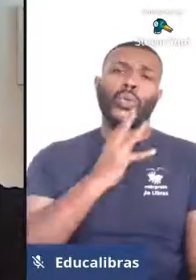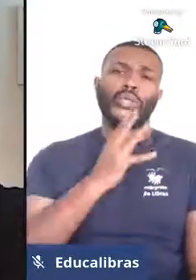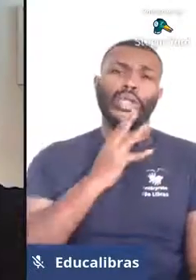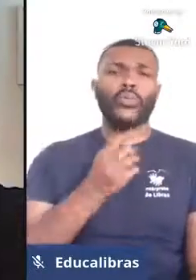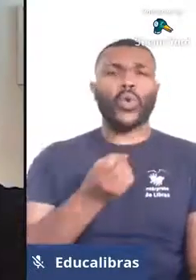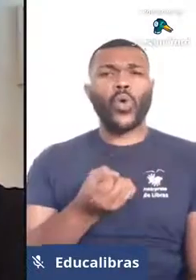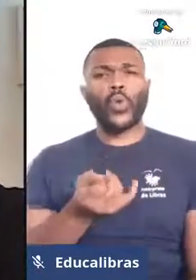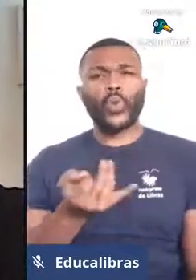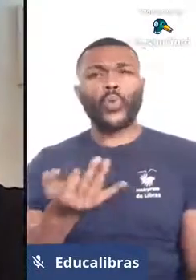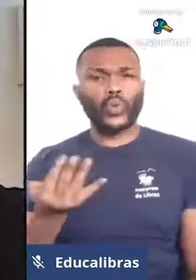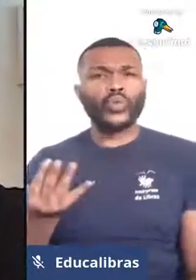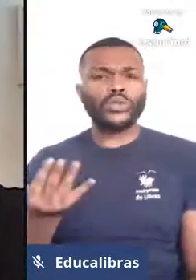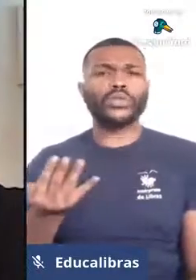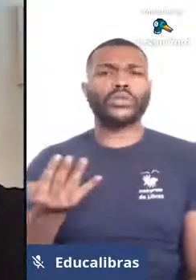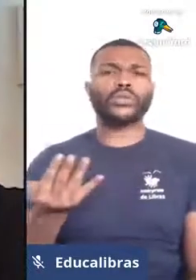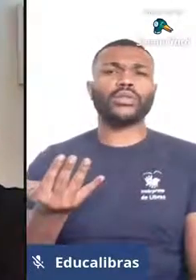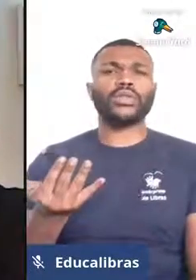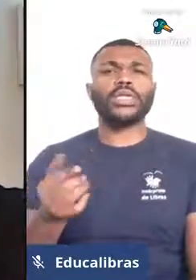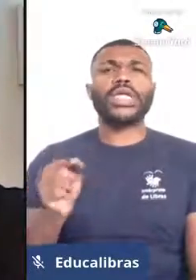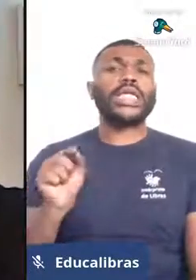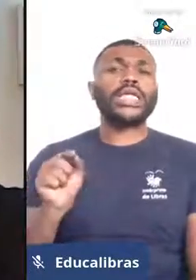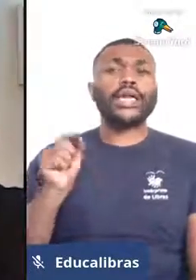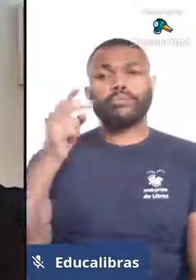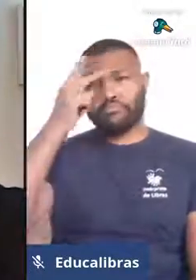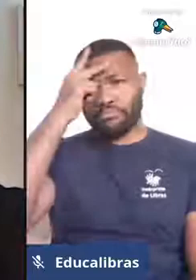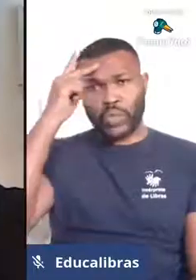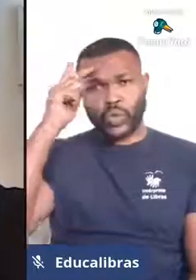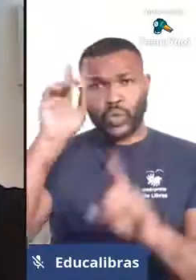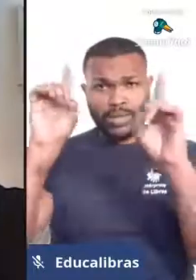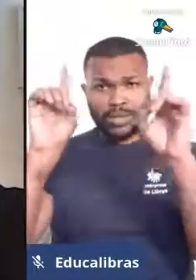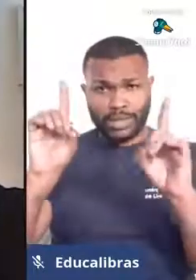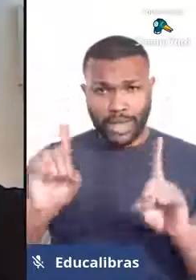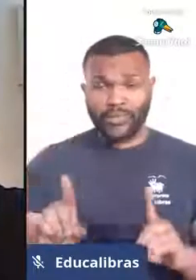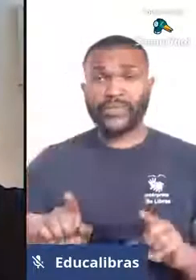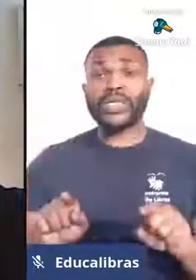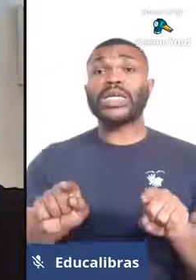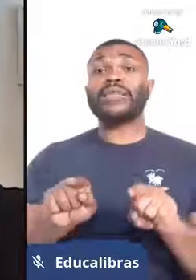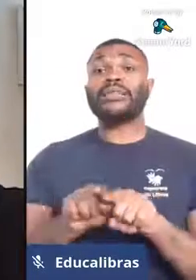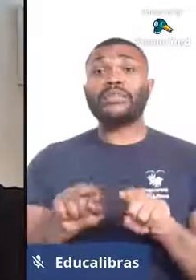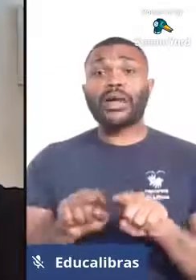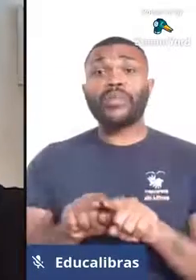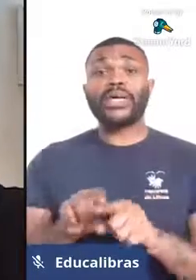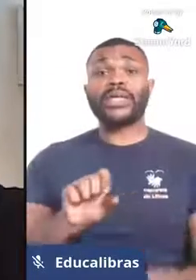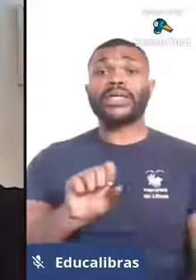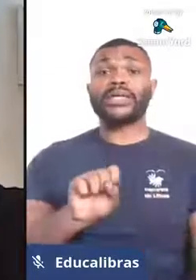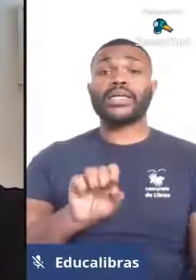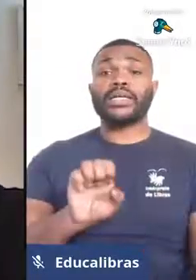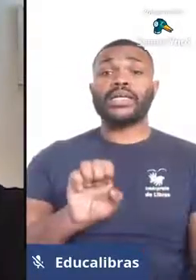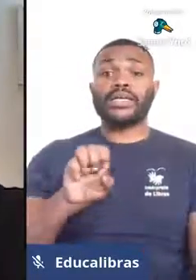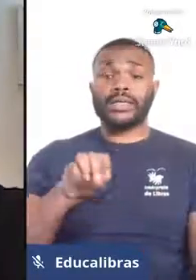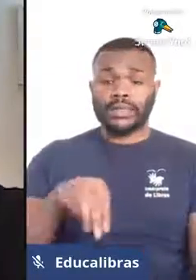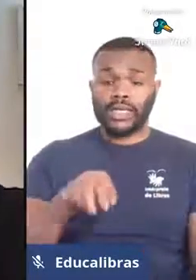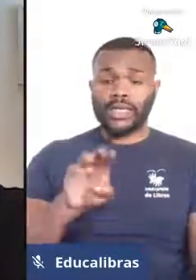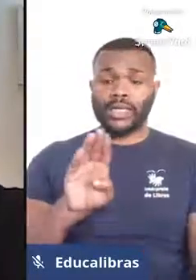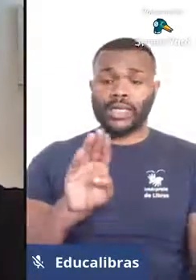né? Quem são essas pessoas, falar do Sem Barreiras do ano passado